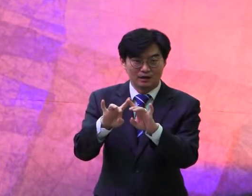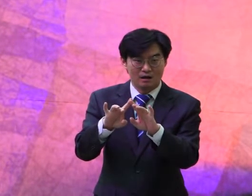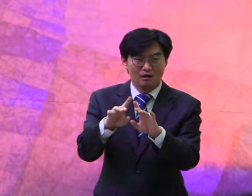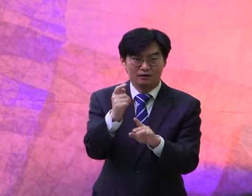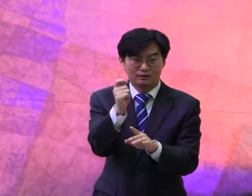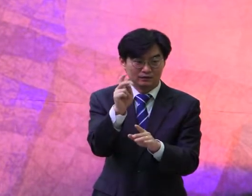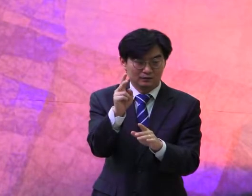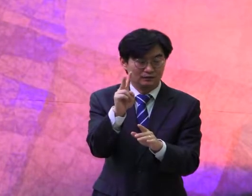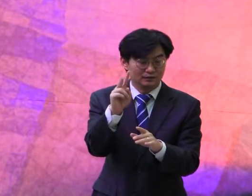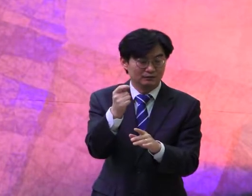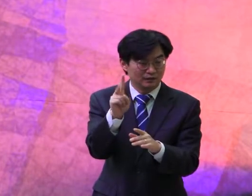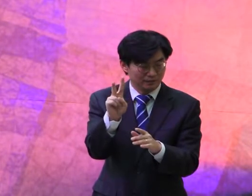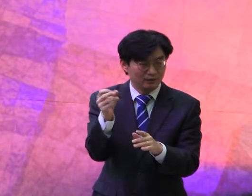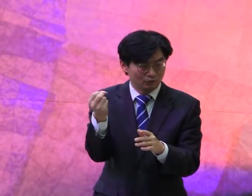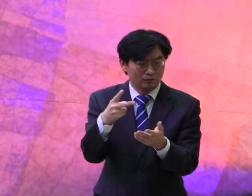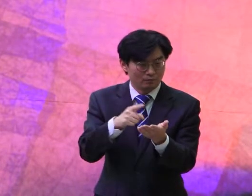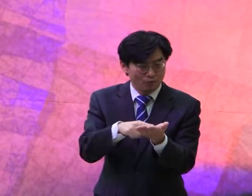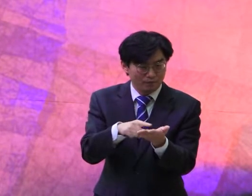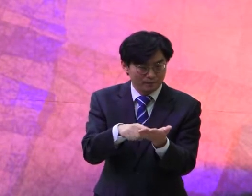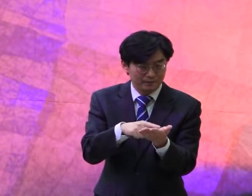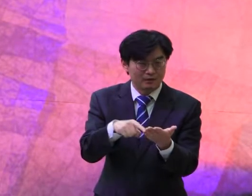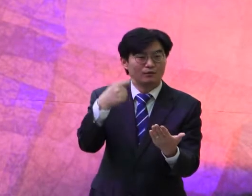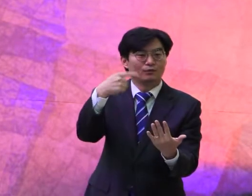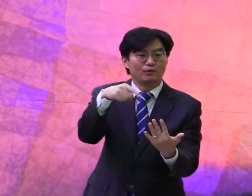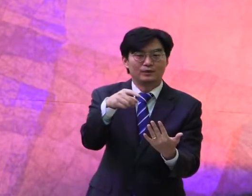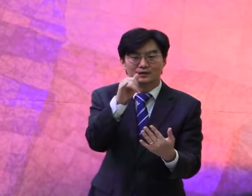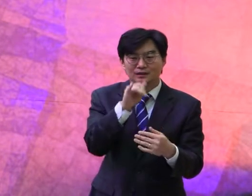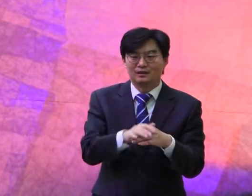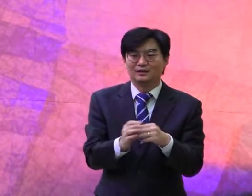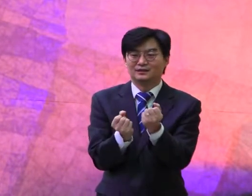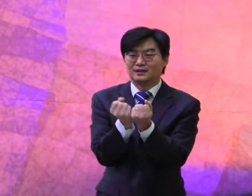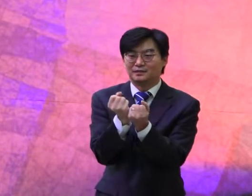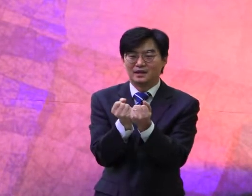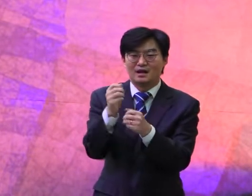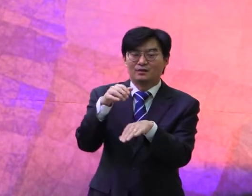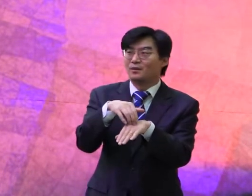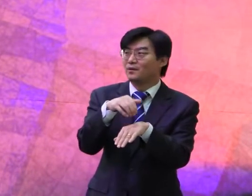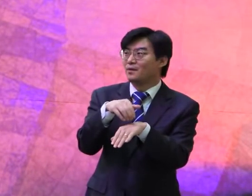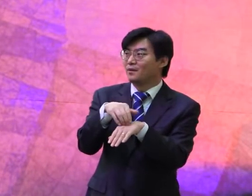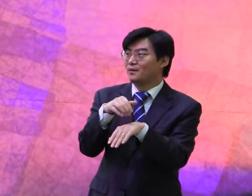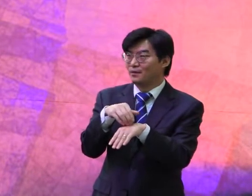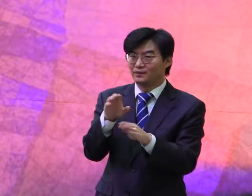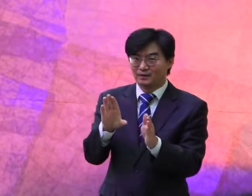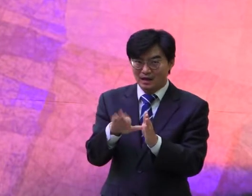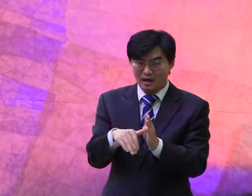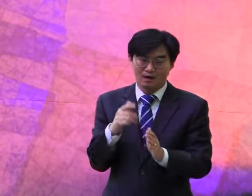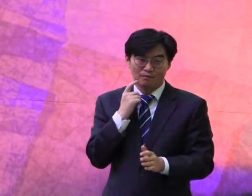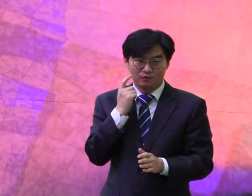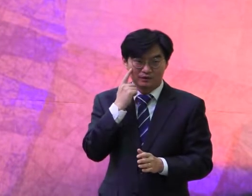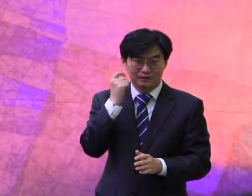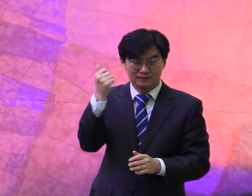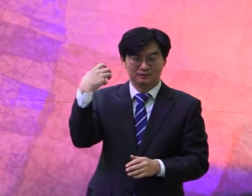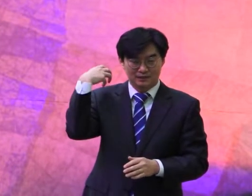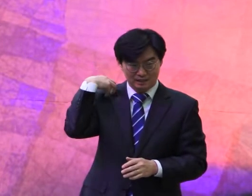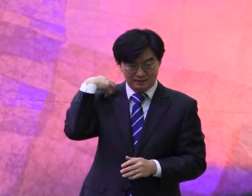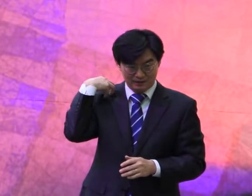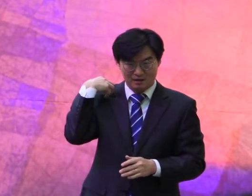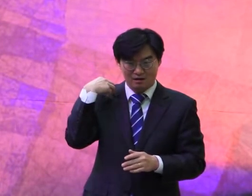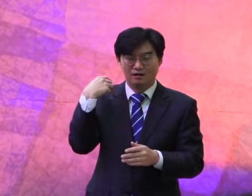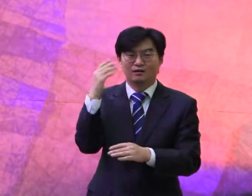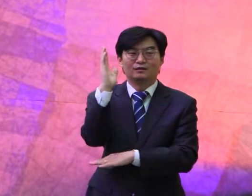실시간으로 세미나를 진행하는데, 세미나 마지막 부분에 제가 기도를 하게 되고 또 복음